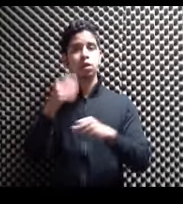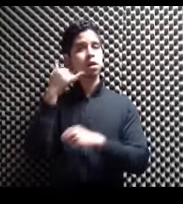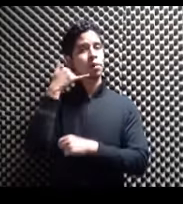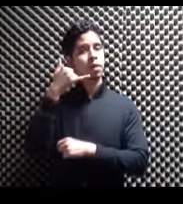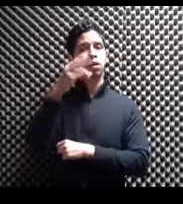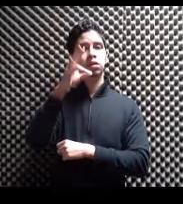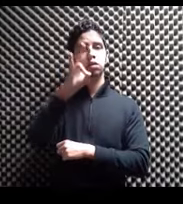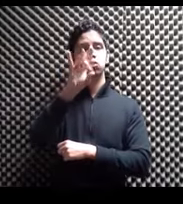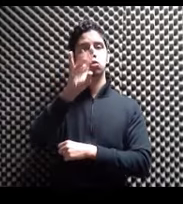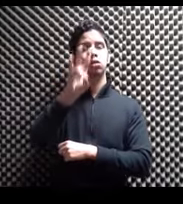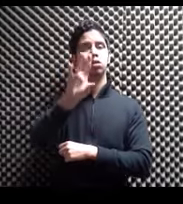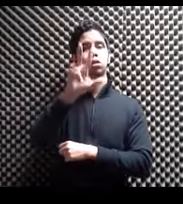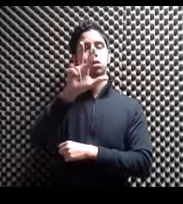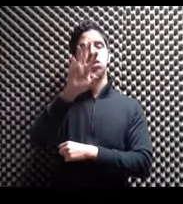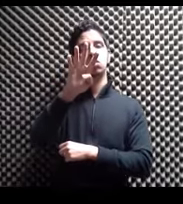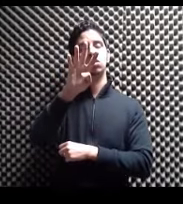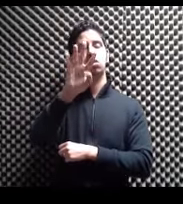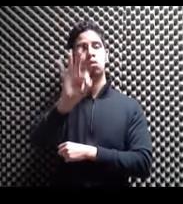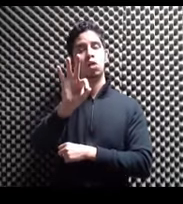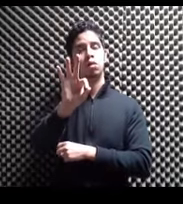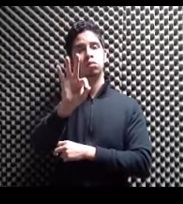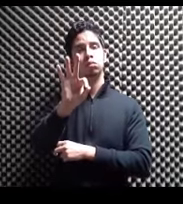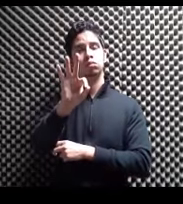787-349-4011, repito,